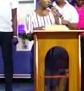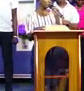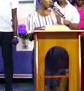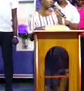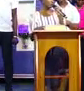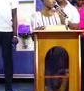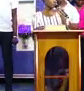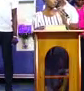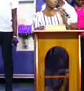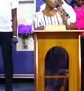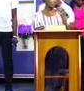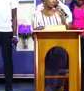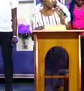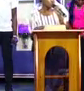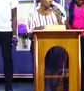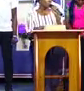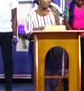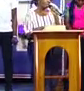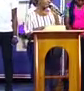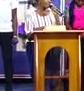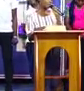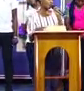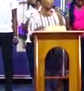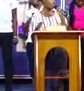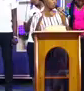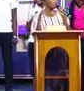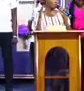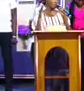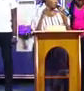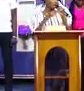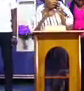kitubeera okujja we wategese tujje